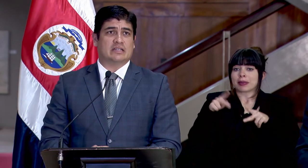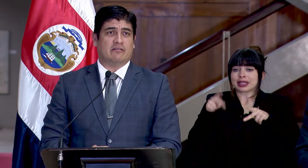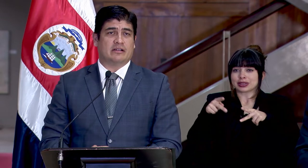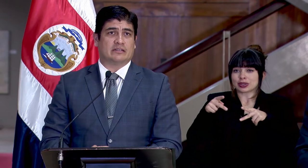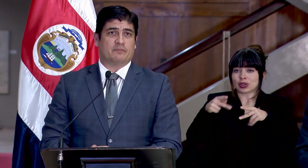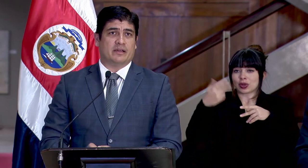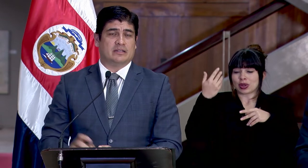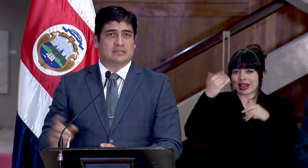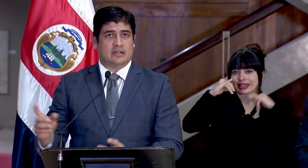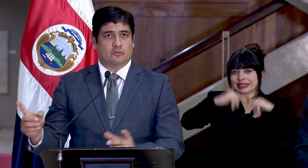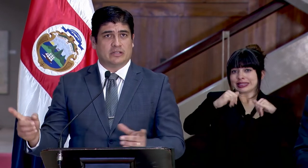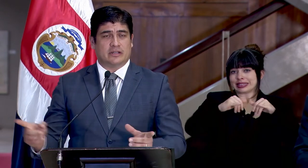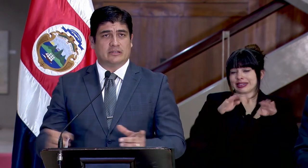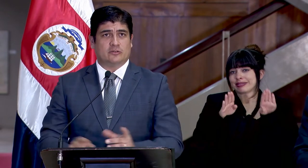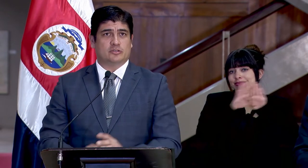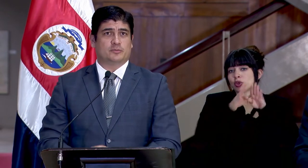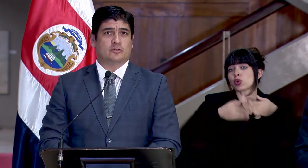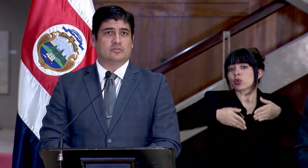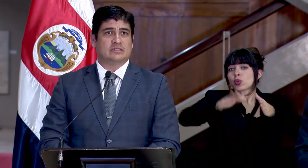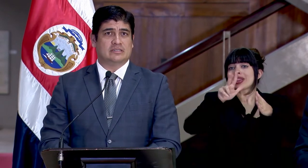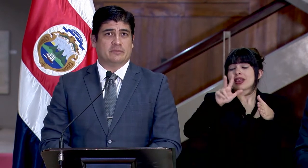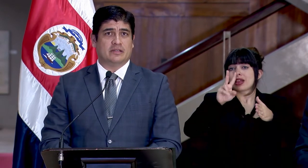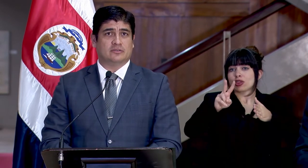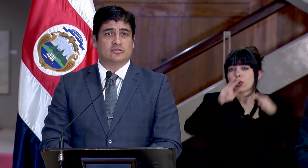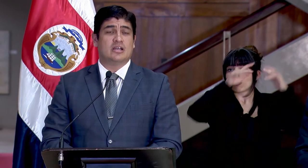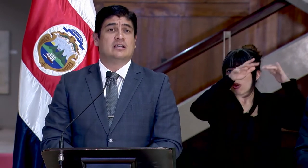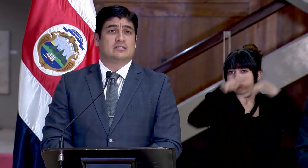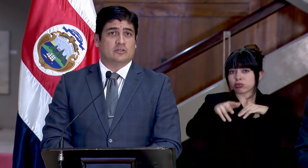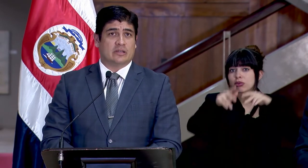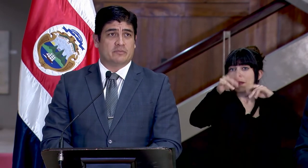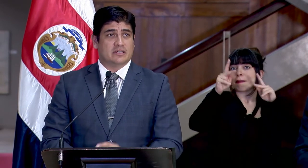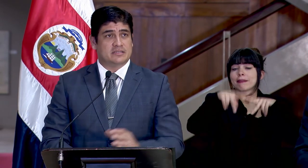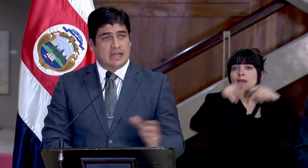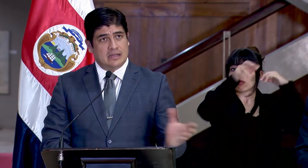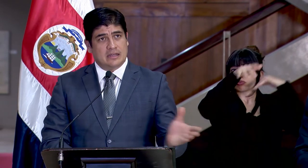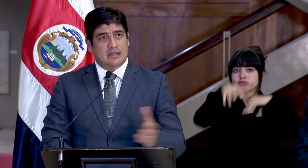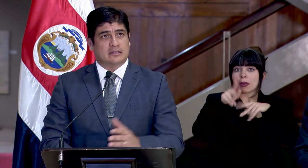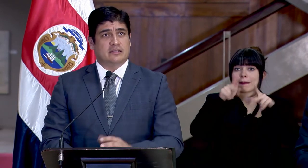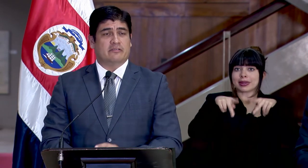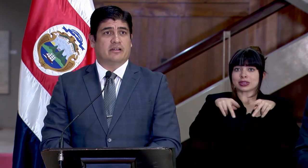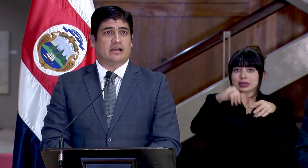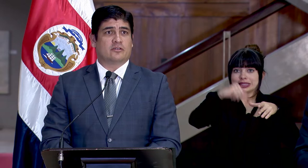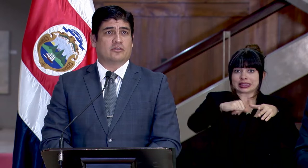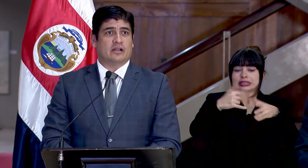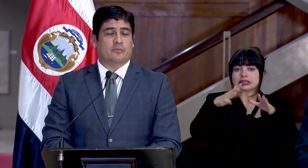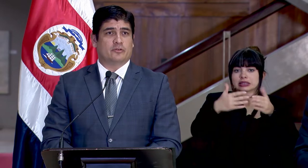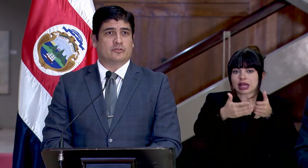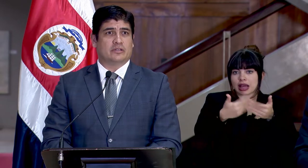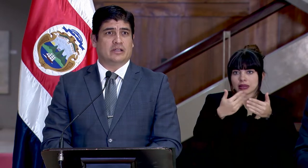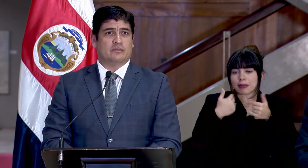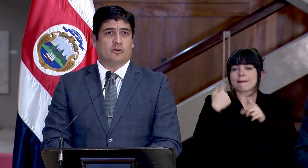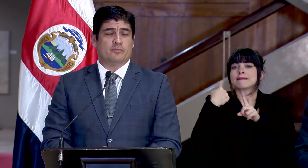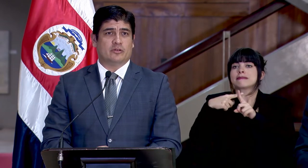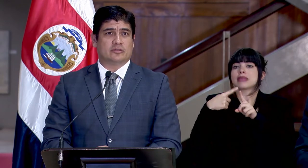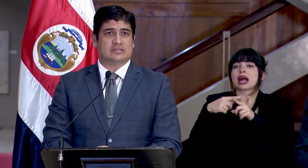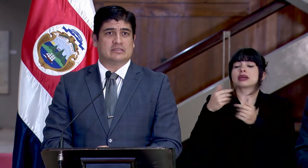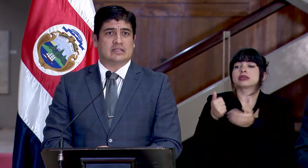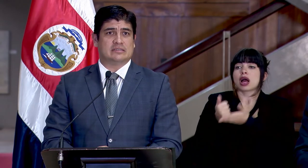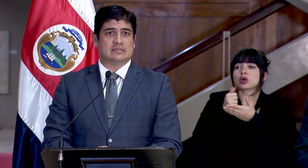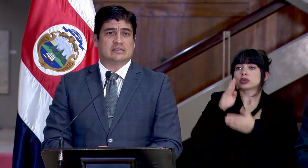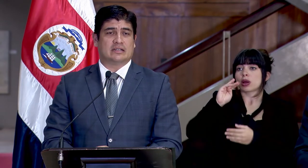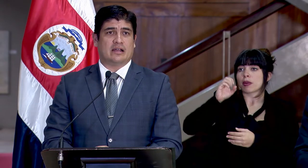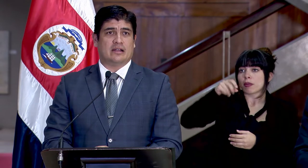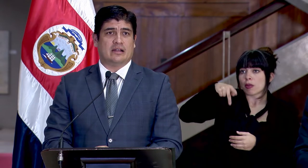personas que estaban atrapadas en la Ruta 32 por los deslizamientos, sino también ya liberar con el apoyo del MOP y